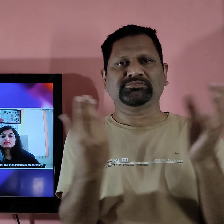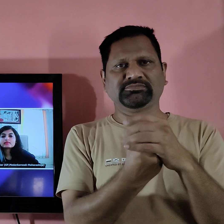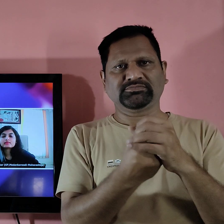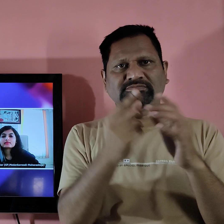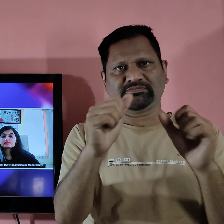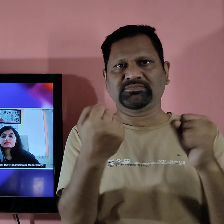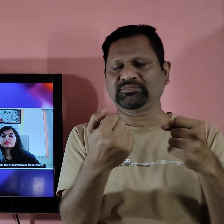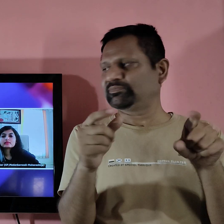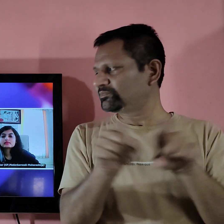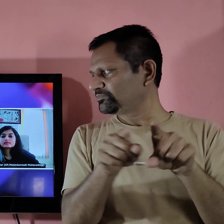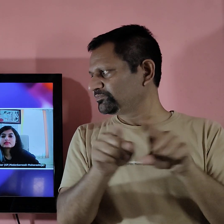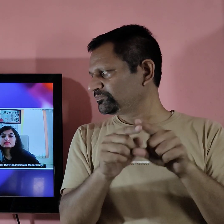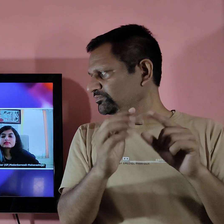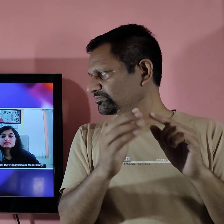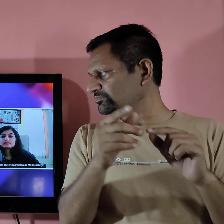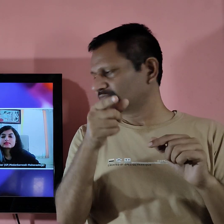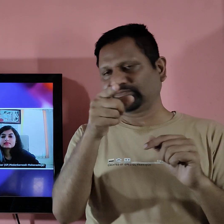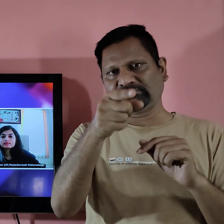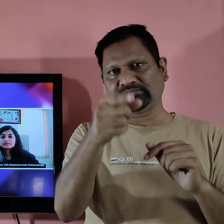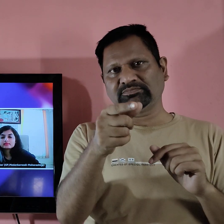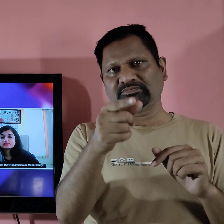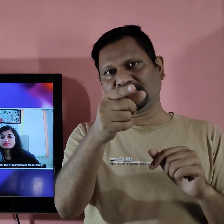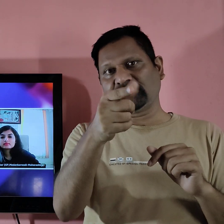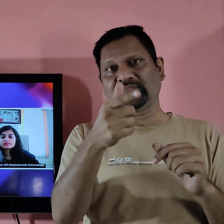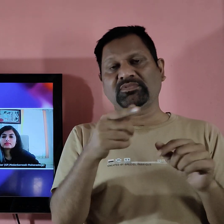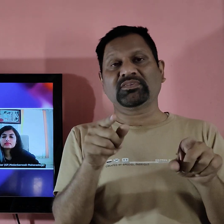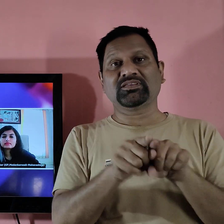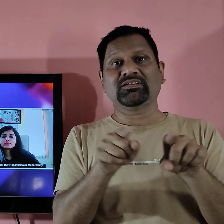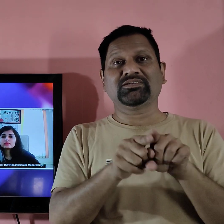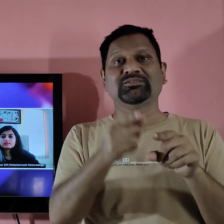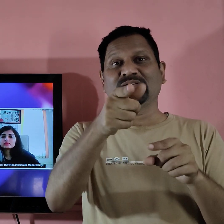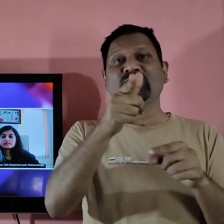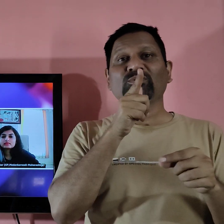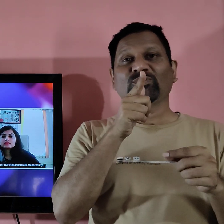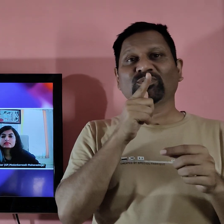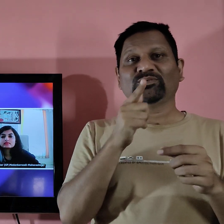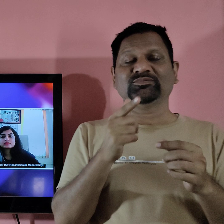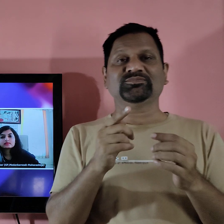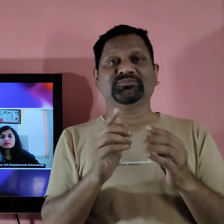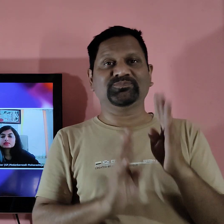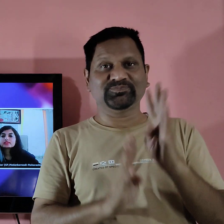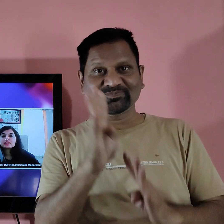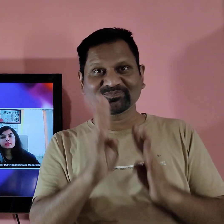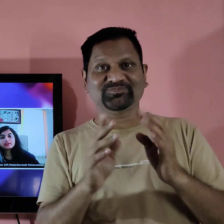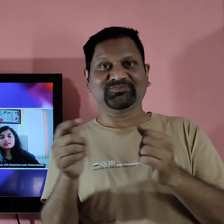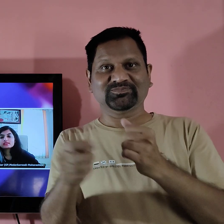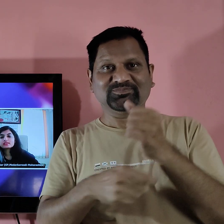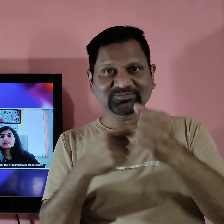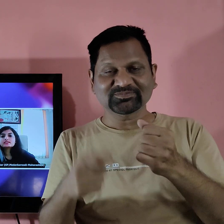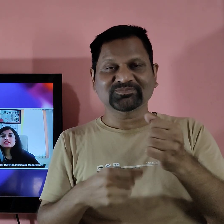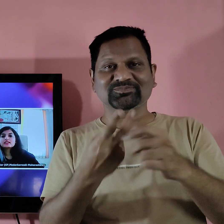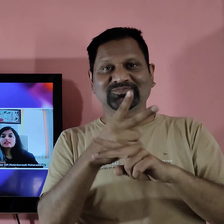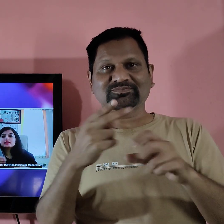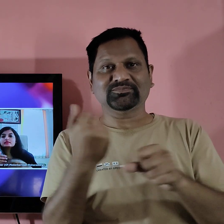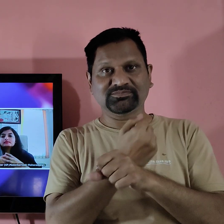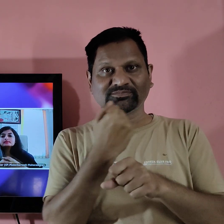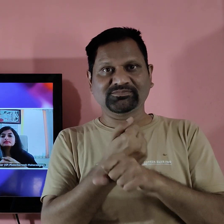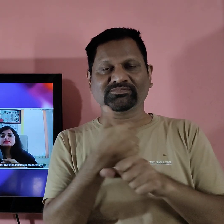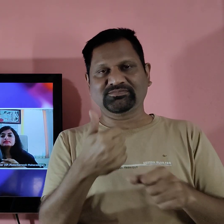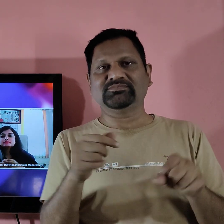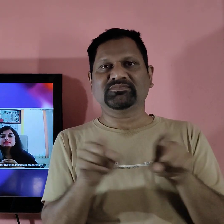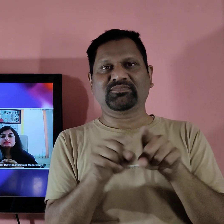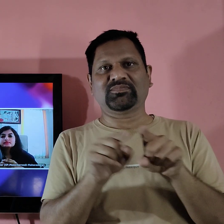से आपके गांव की बहनों को वो जो उत्पादन करते हैं उनको मार्केट मिले, ये सारी सुविधाएं उपलब्ध